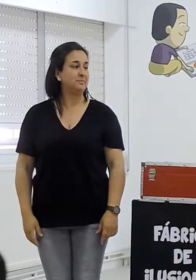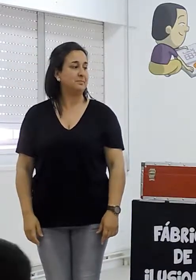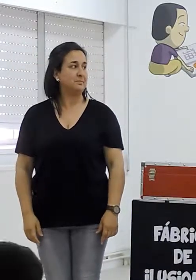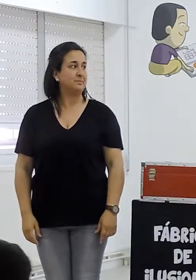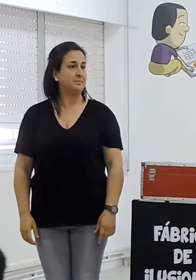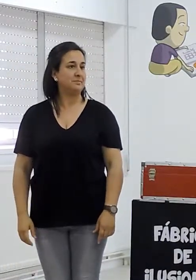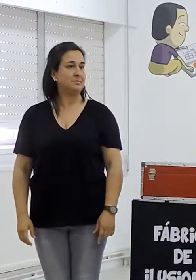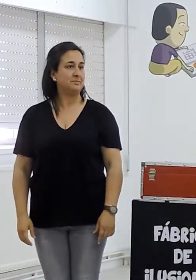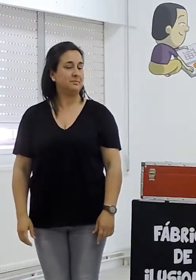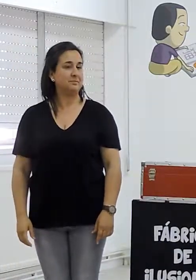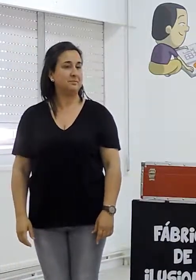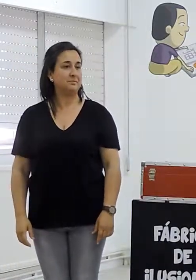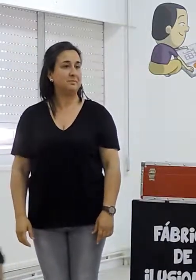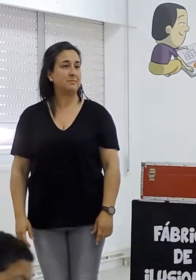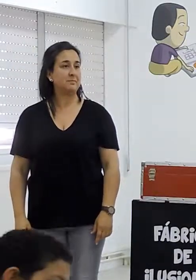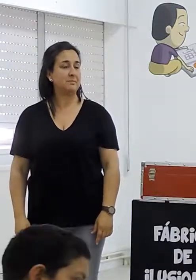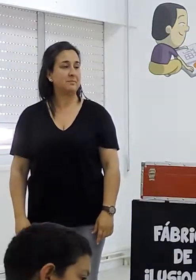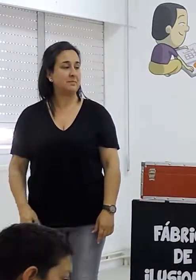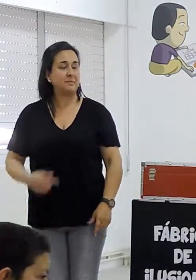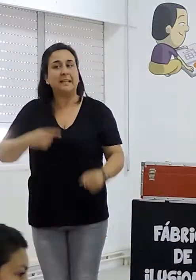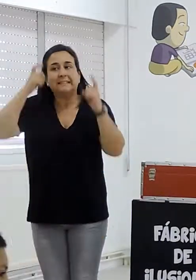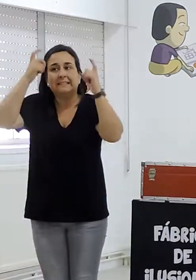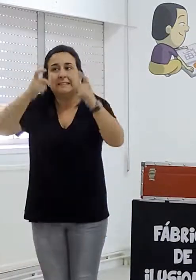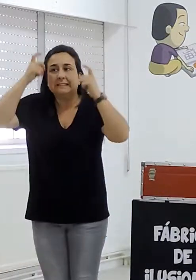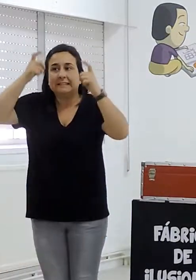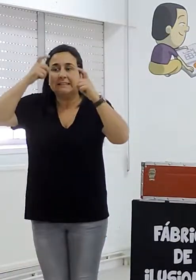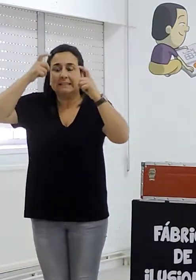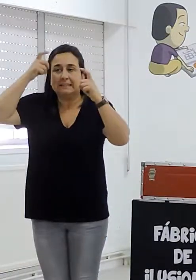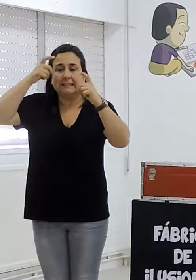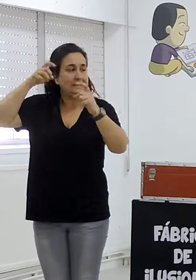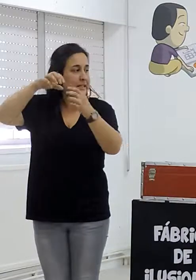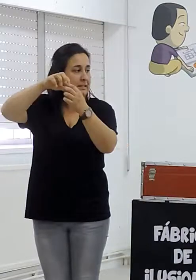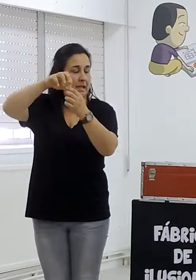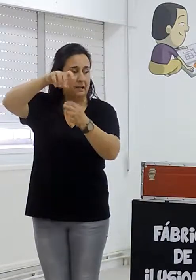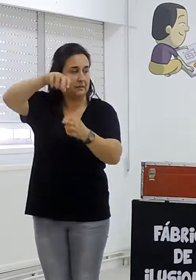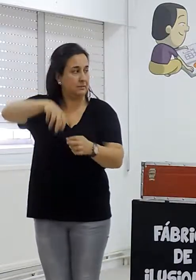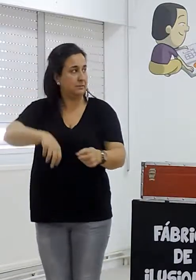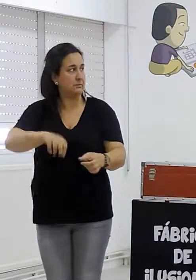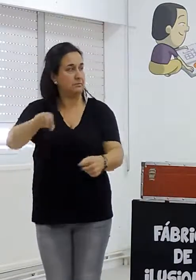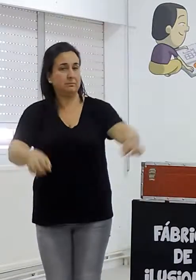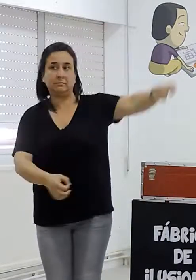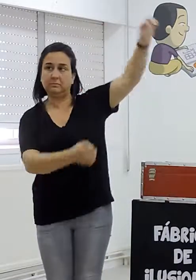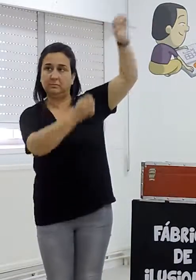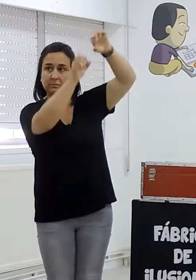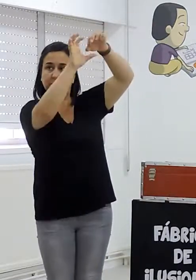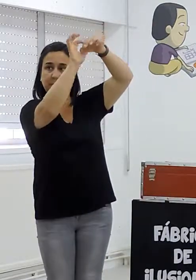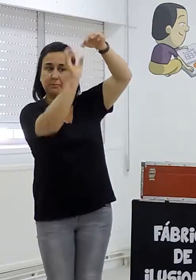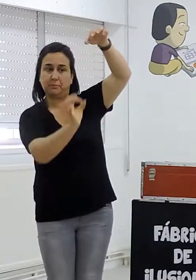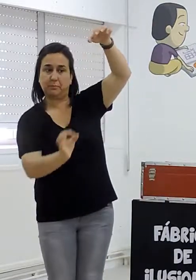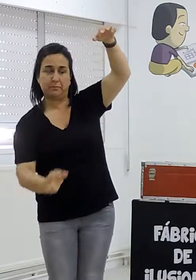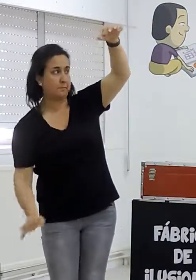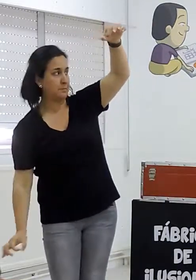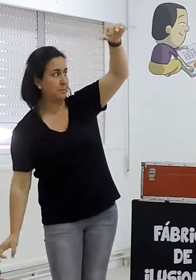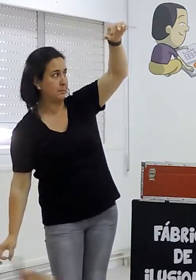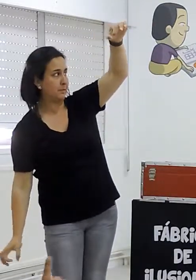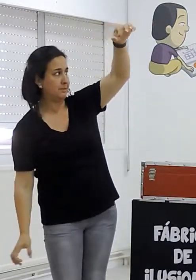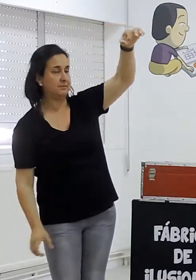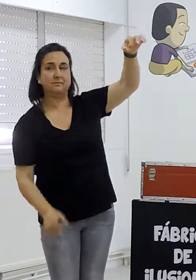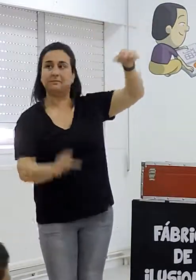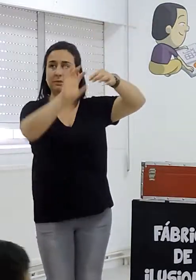Venga, Isabela. Sí, Isabela. Vamos a intentar que bajen esta escalera de esta manera. ¿Qué es